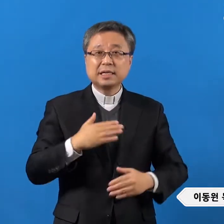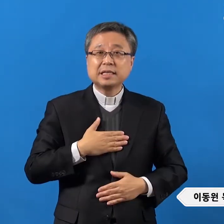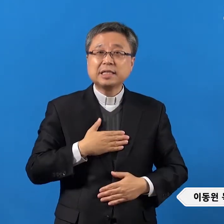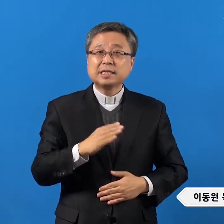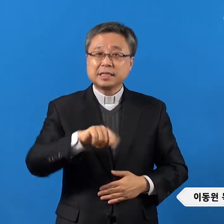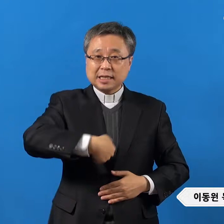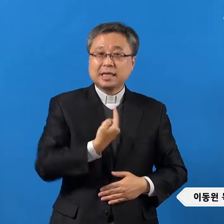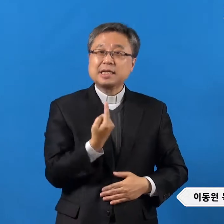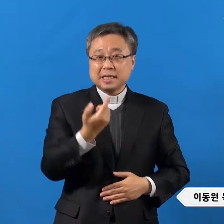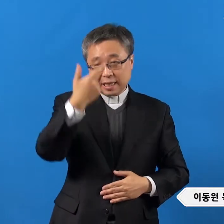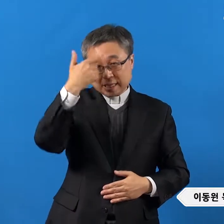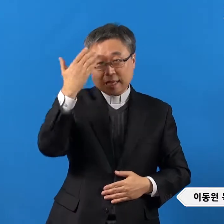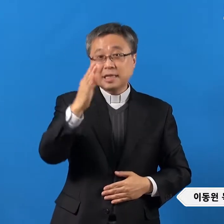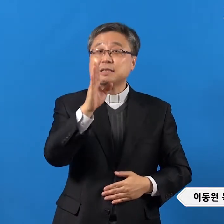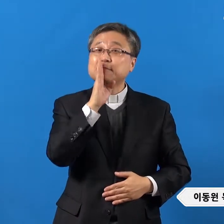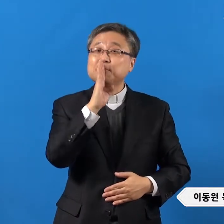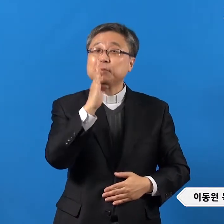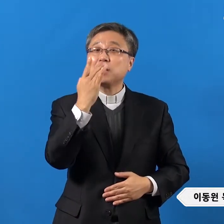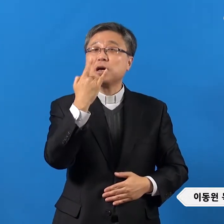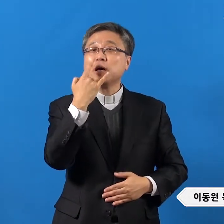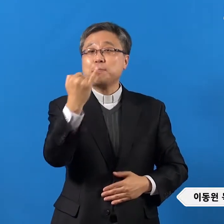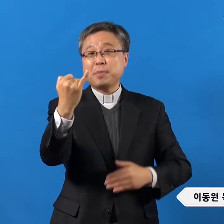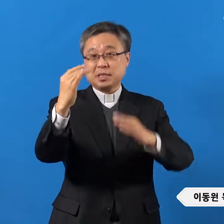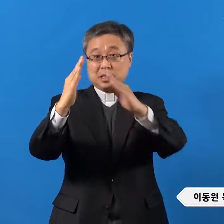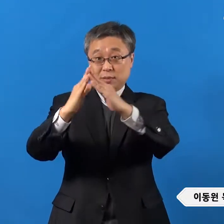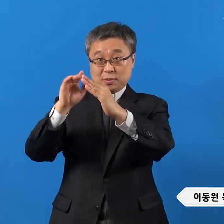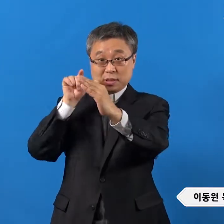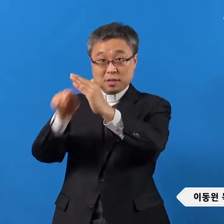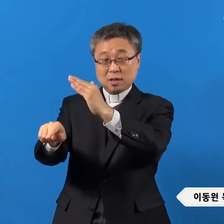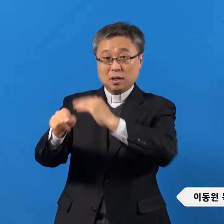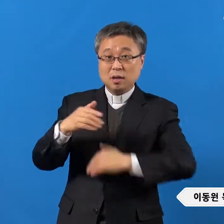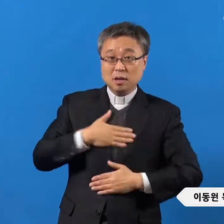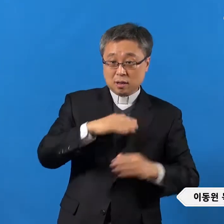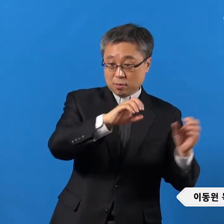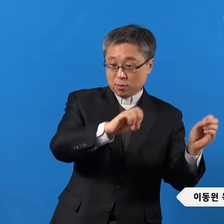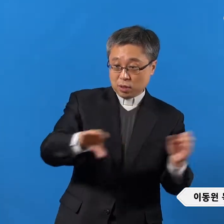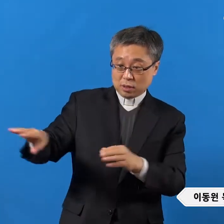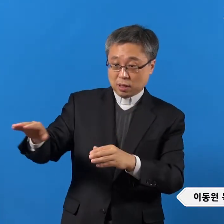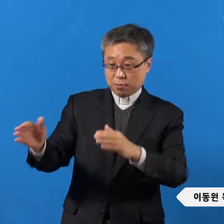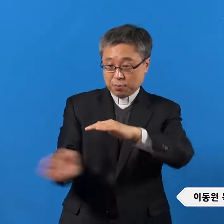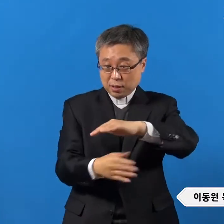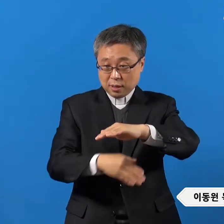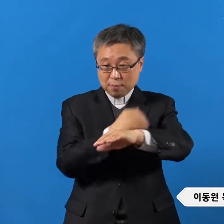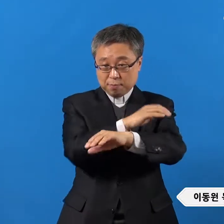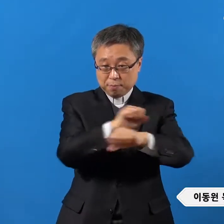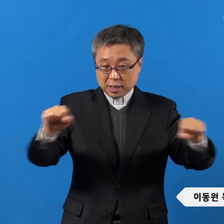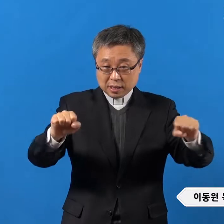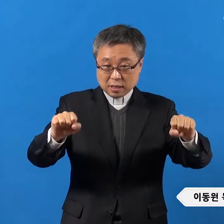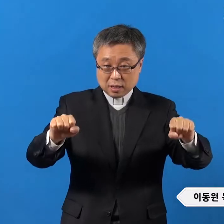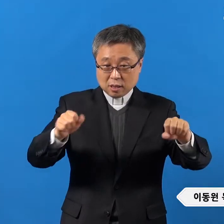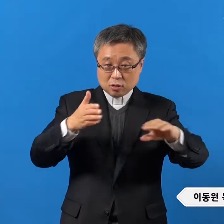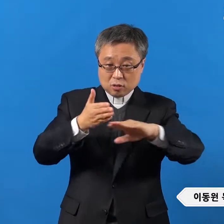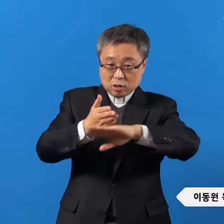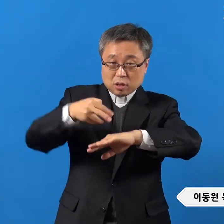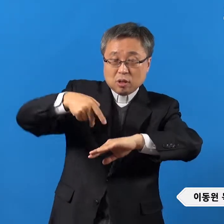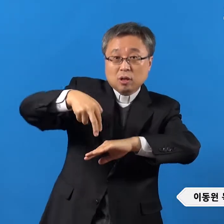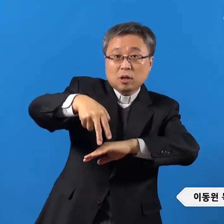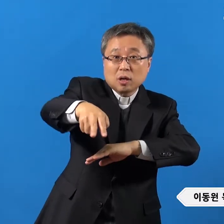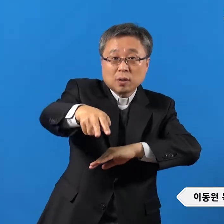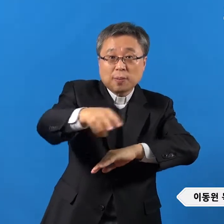가고자 쇼핑센터 뒤편에 버려져 있는 공터 빈 마당을 가로질러 가고 있었는데 그 공터